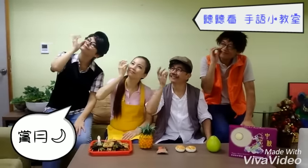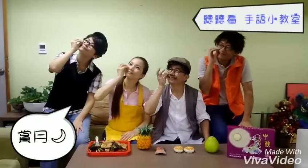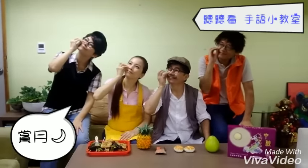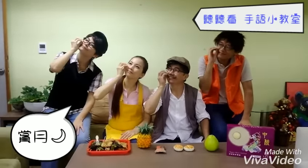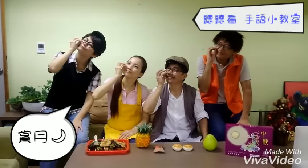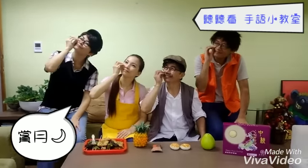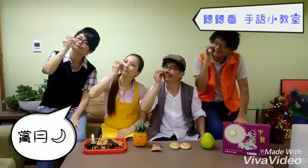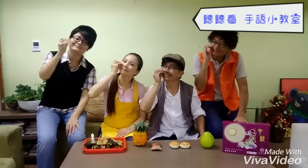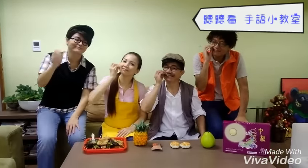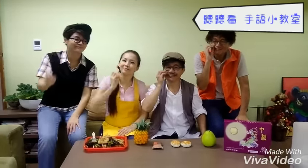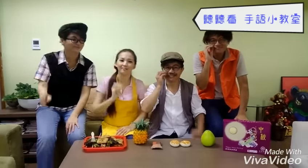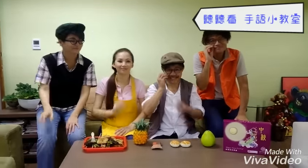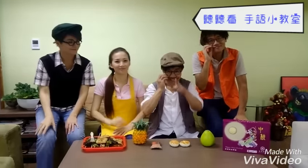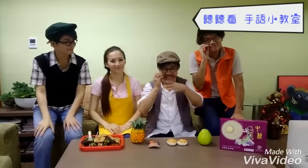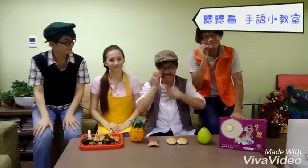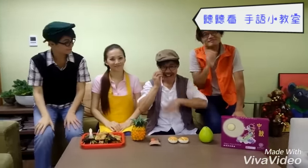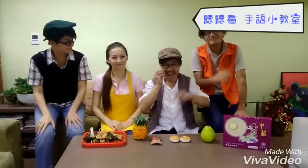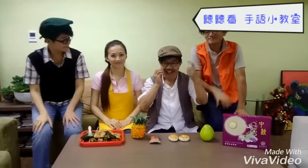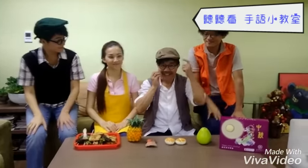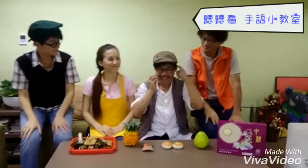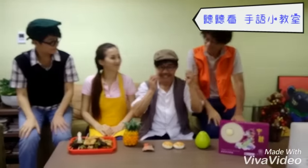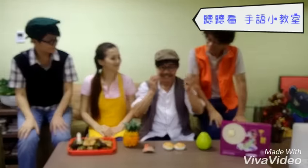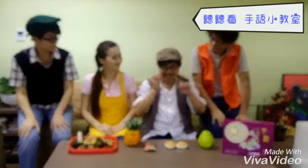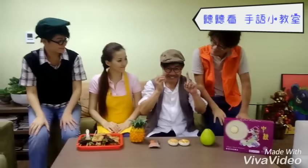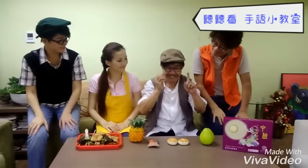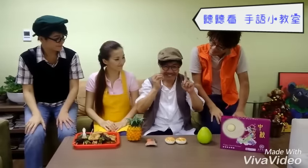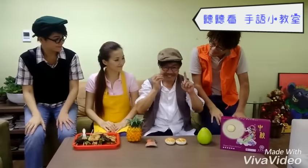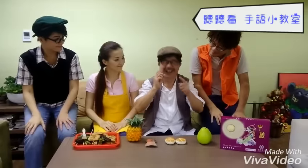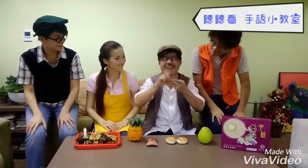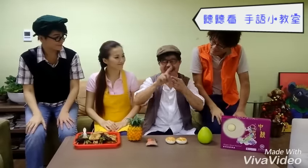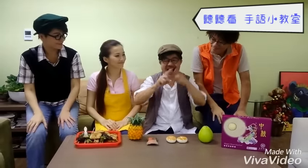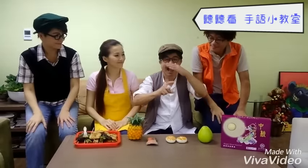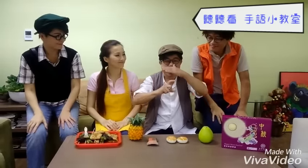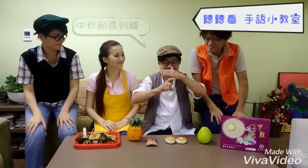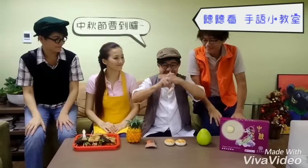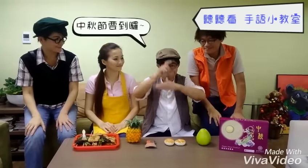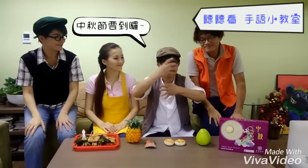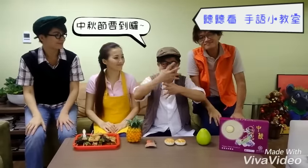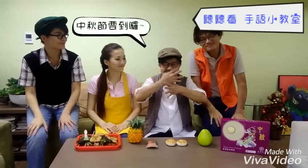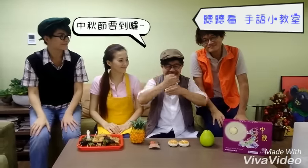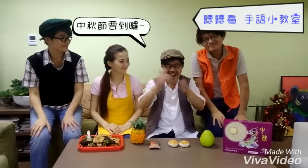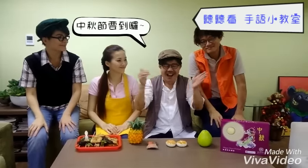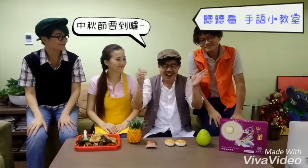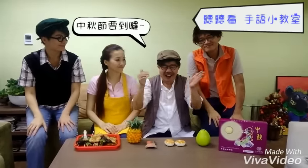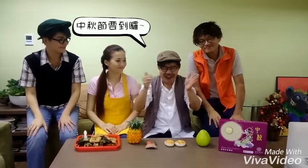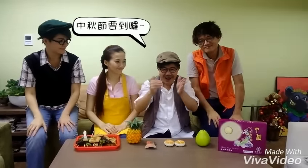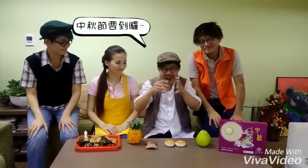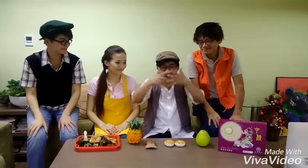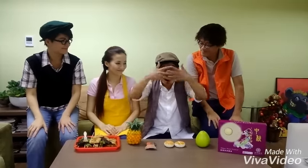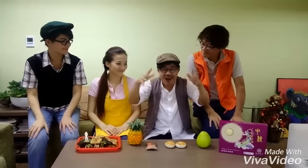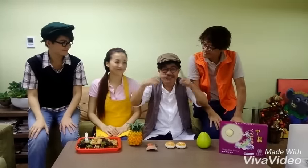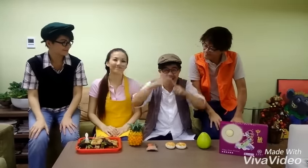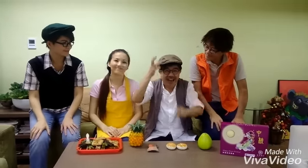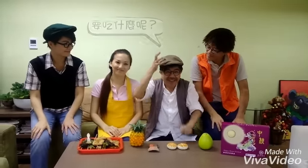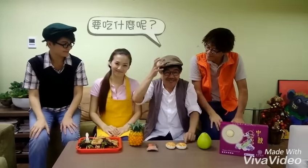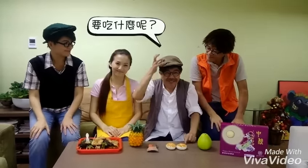赏月，你知道这是什么意思吗？对了，中秋节快到了，